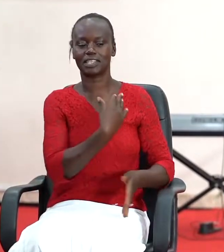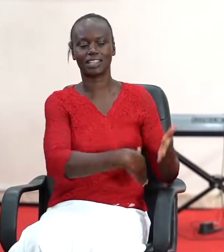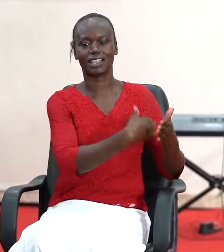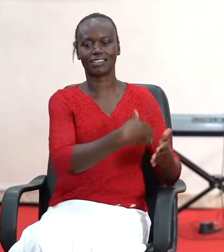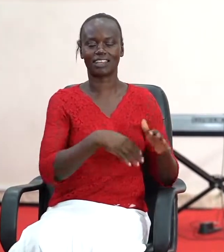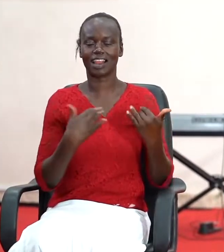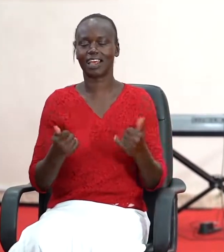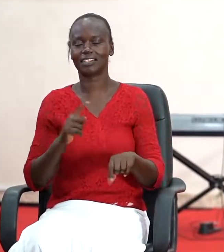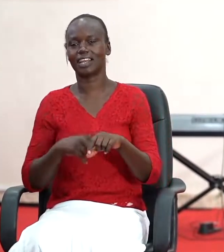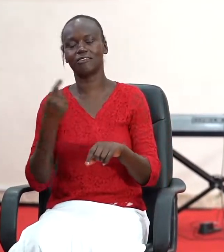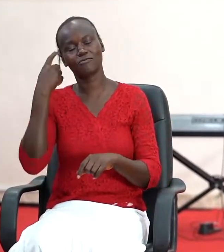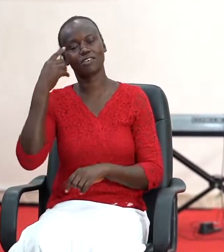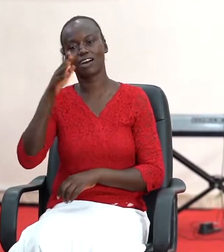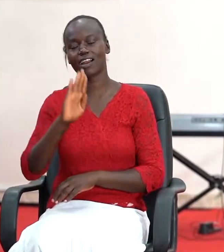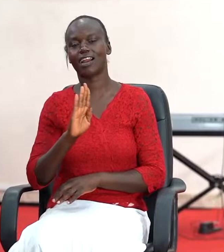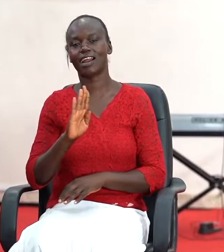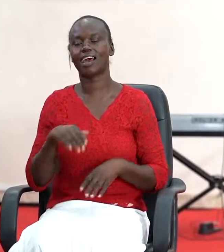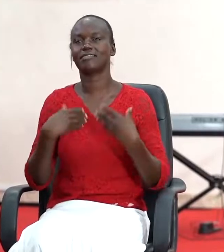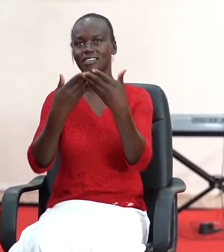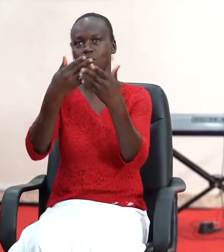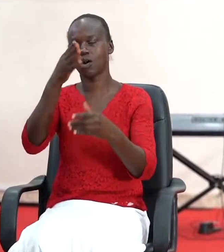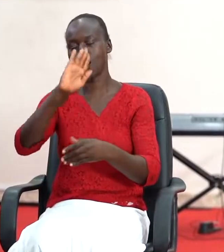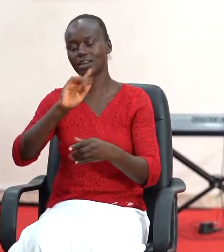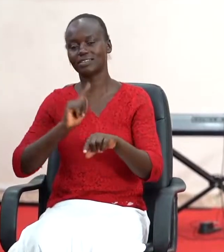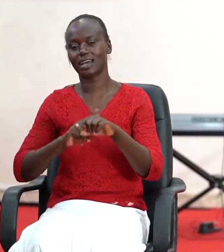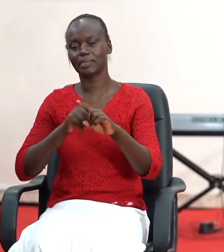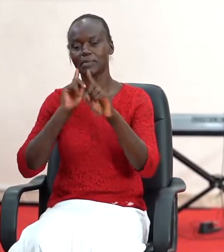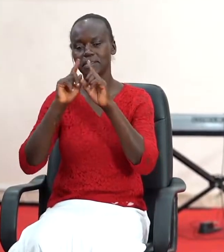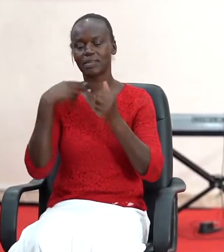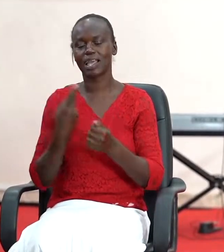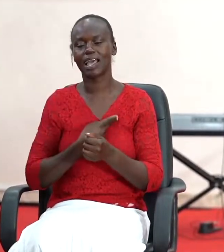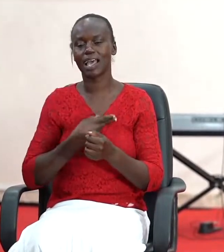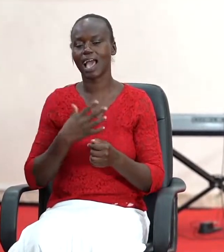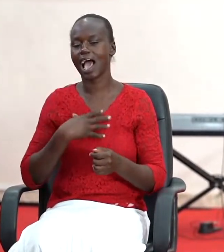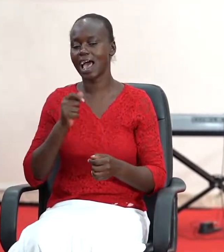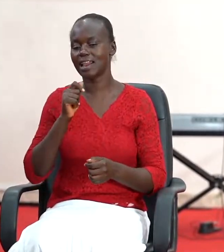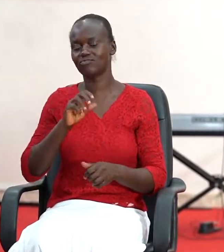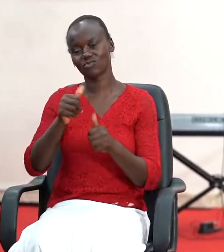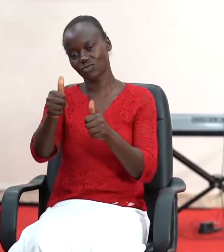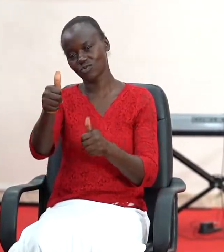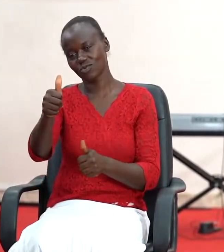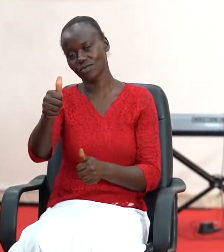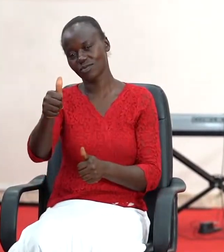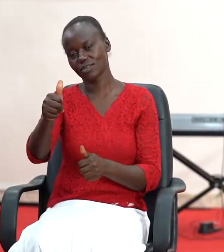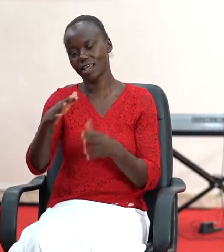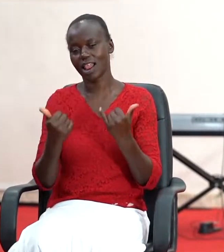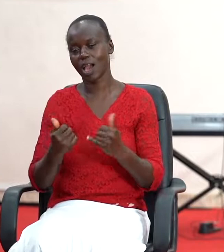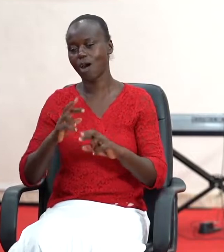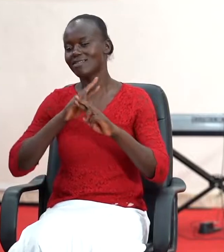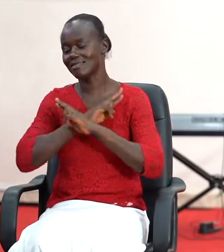ni saa ya God. Wacha tumpate time atuspikie na itakuwa ni poa, si ndio? Kwa hivyo